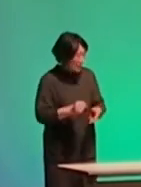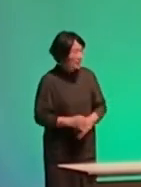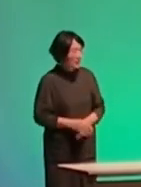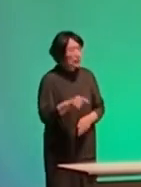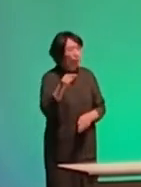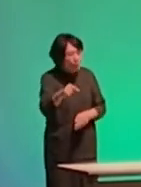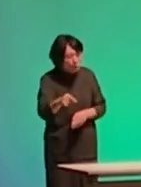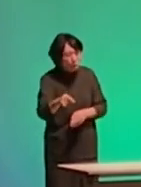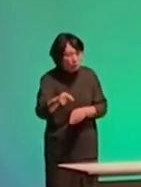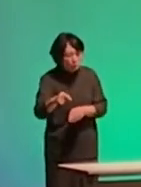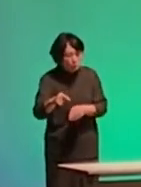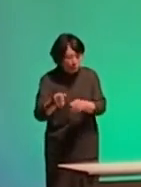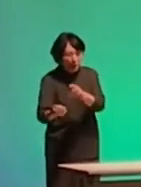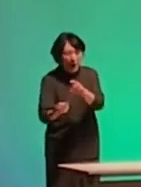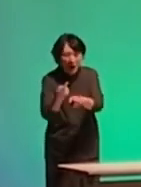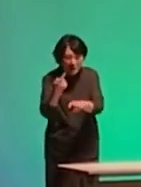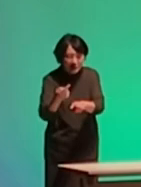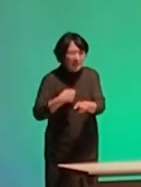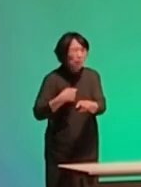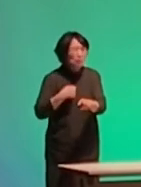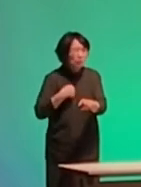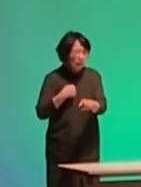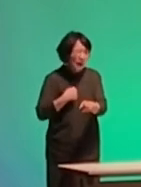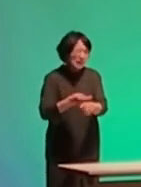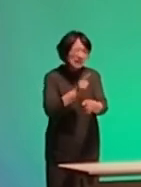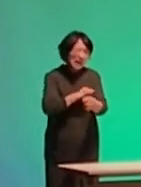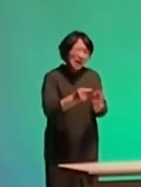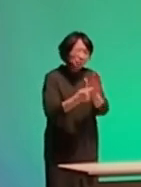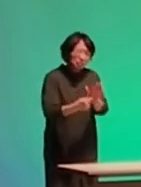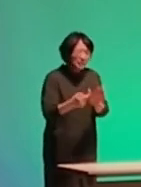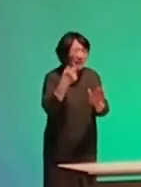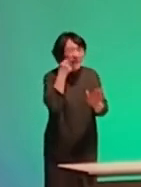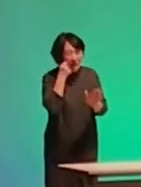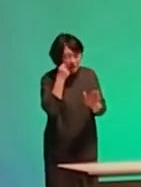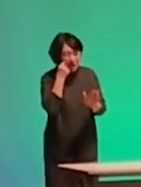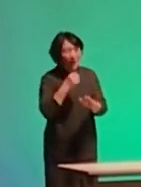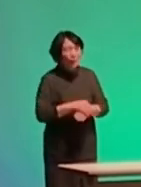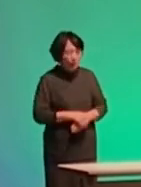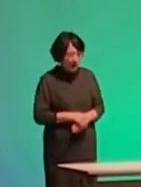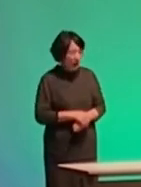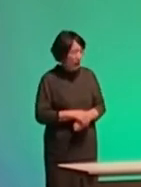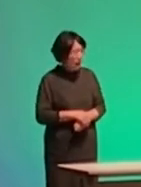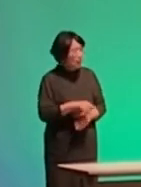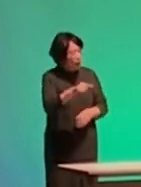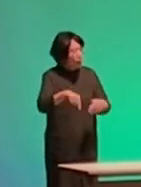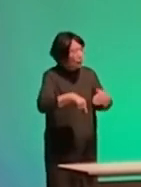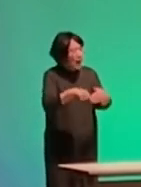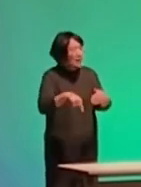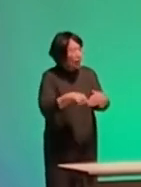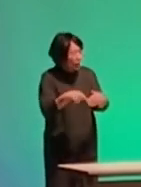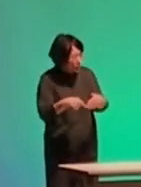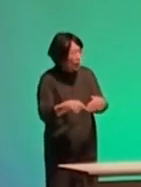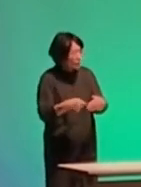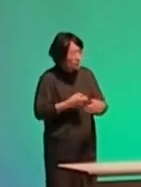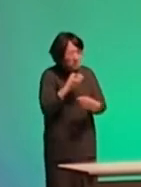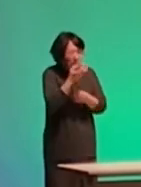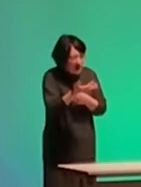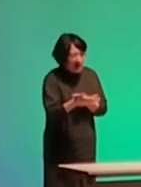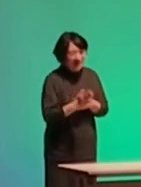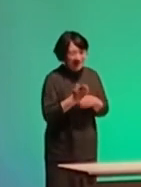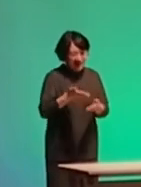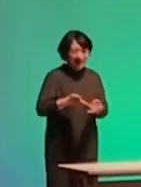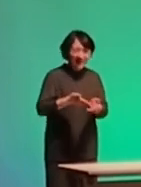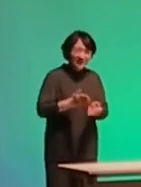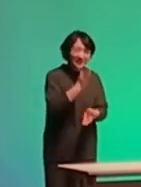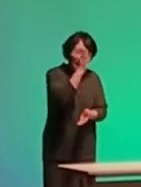があって自分はなんか力が発揮しにくかった、やりにくかったよっていうようなこともちょっと赤裸々に今日は、こういう